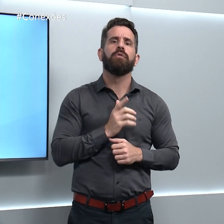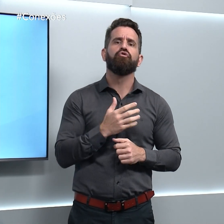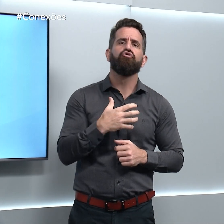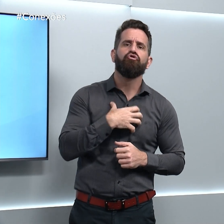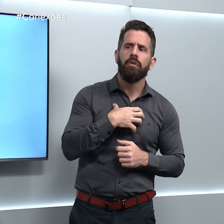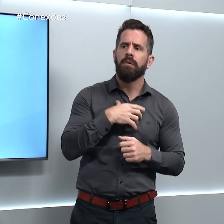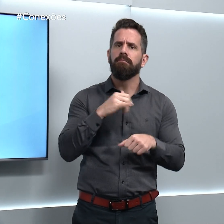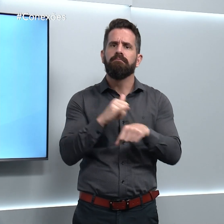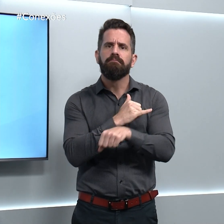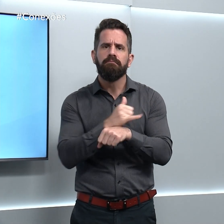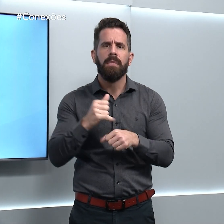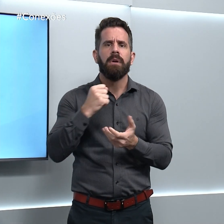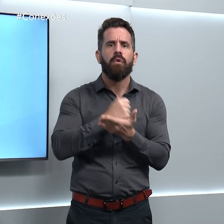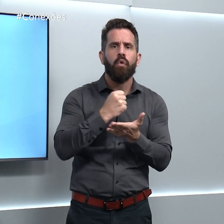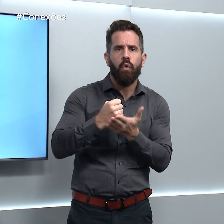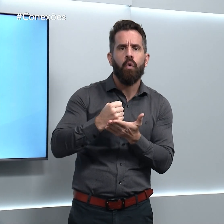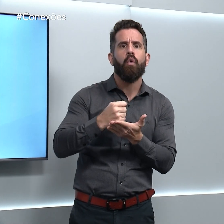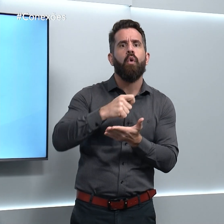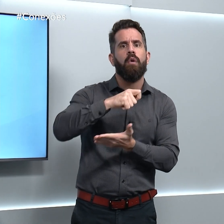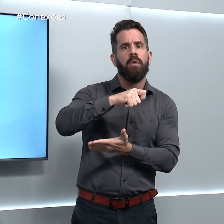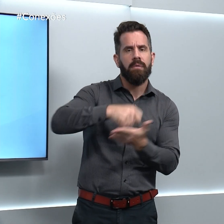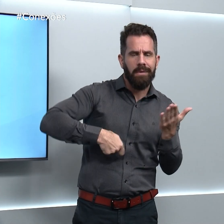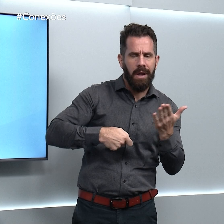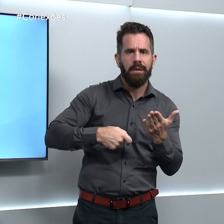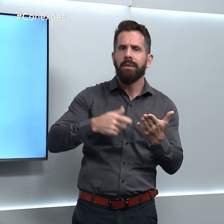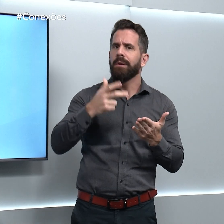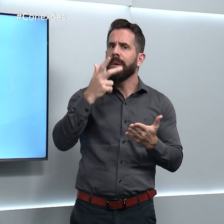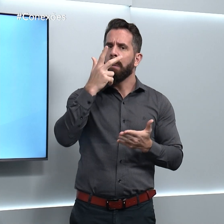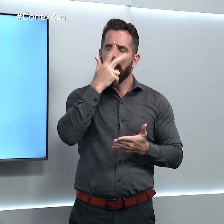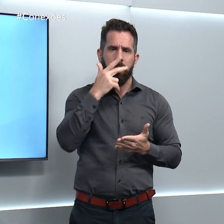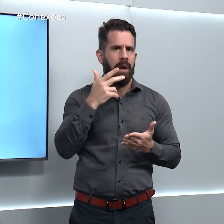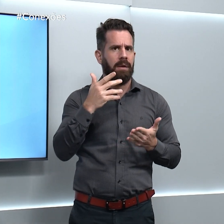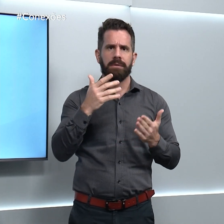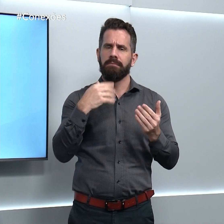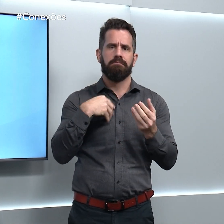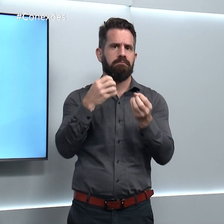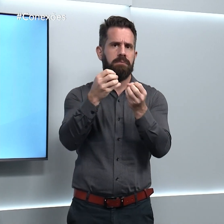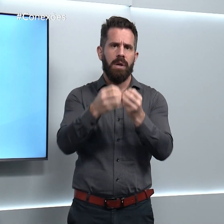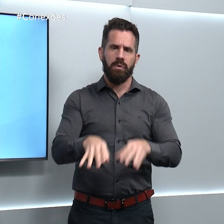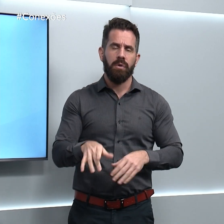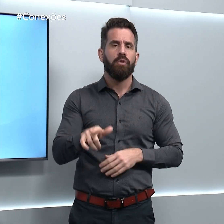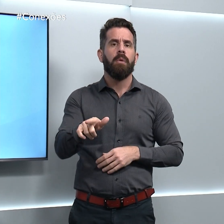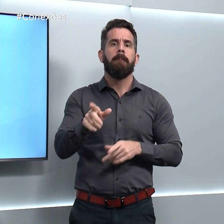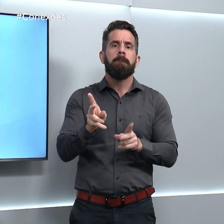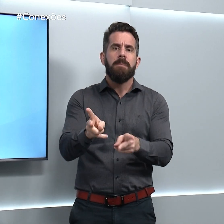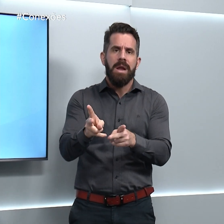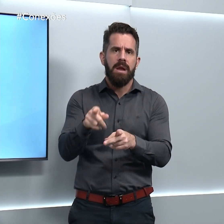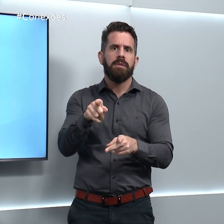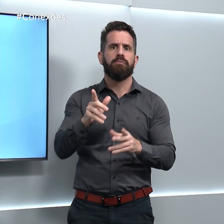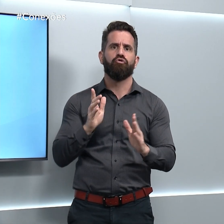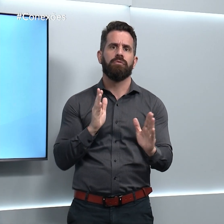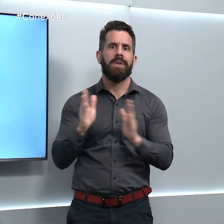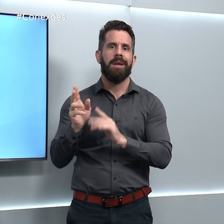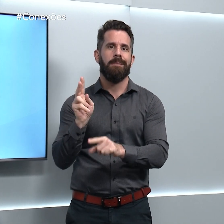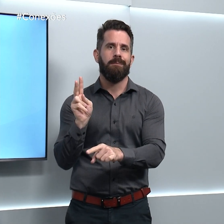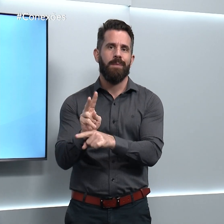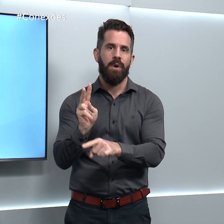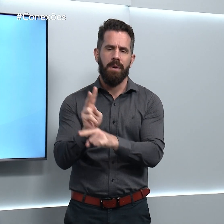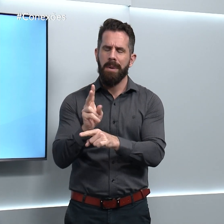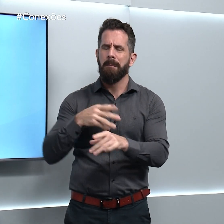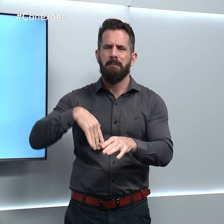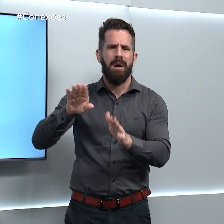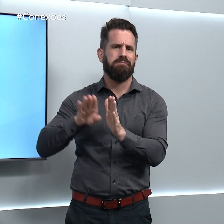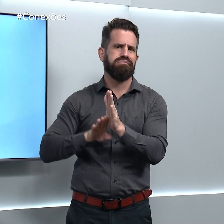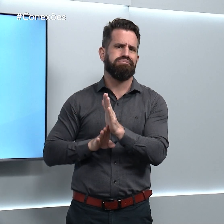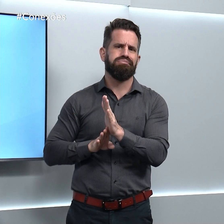contratação sofreu precarização. Segundo a mesma publicação, a modalidade de contratação em formato temporário